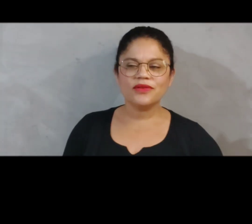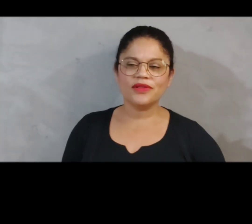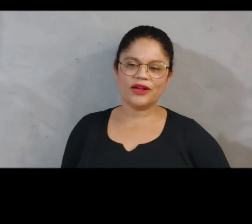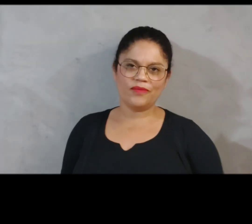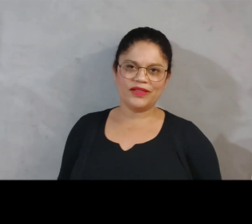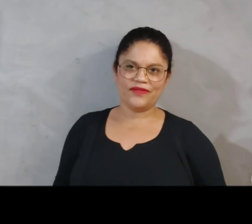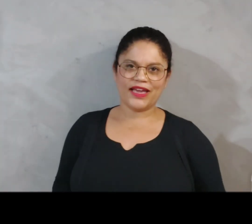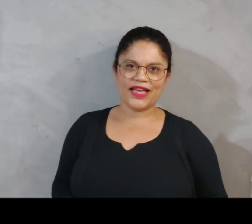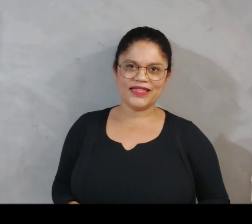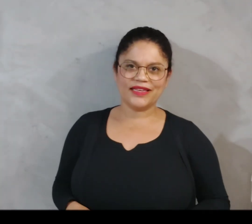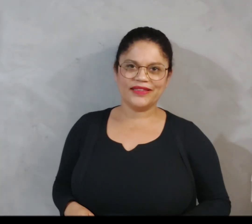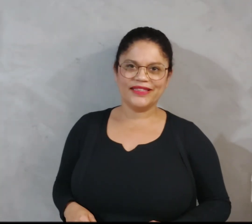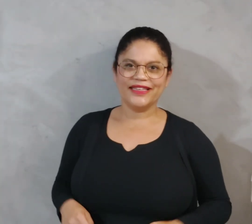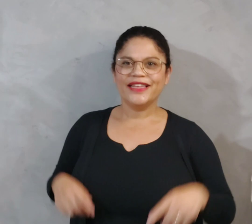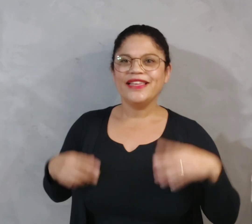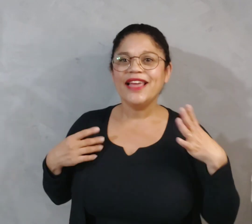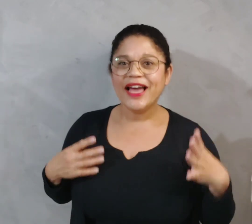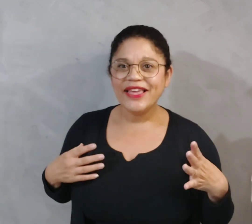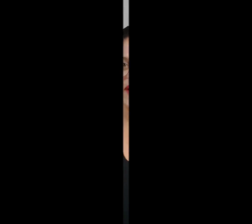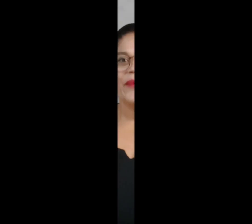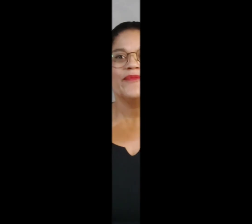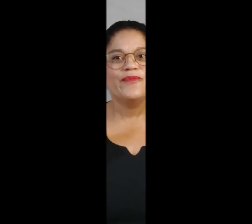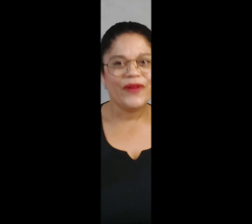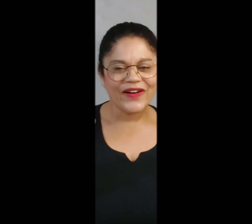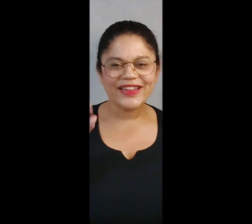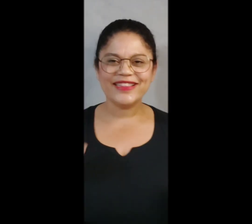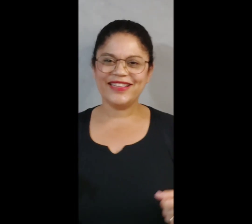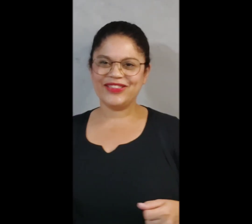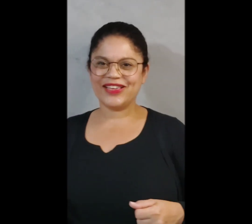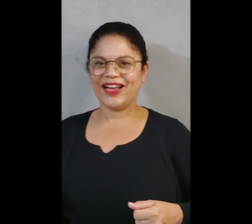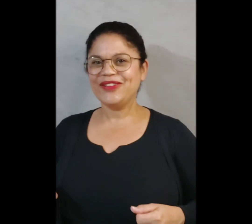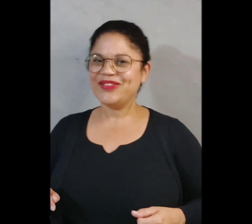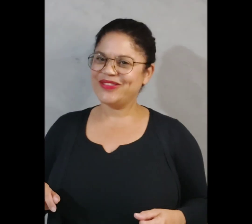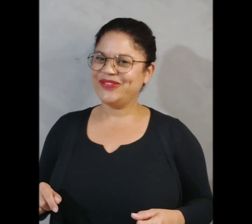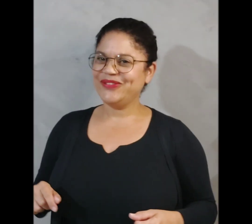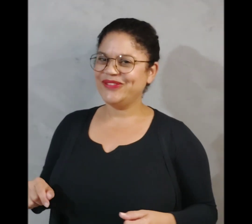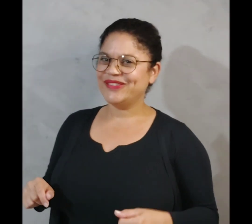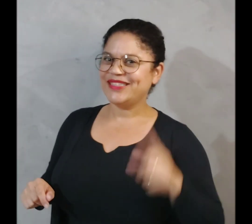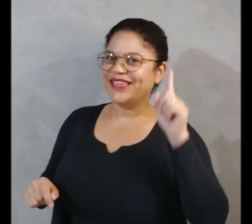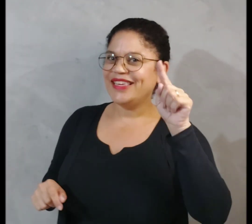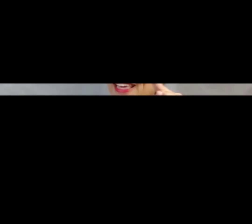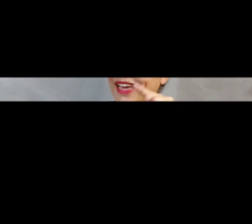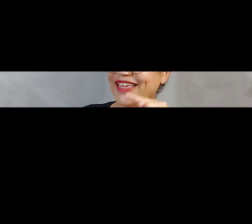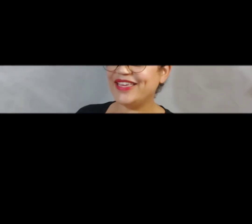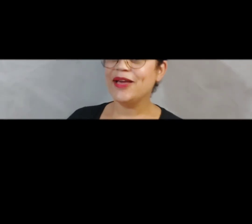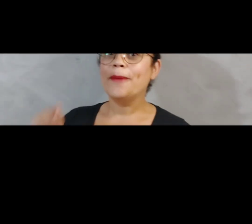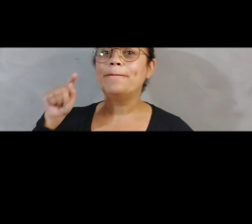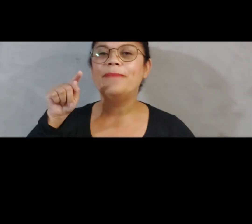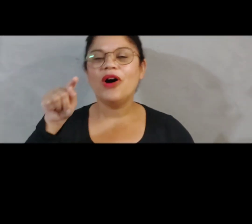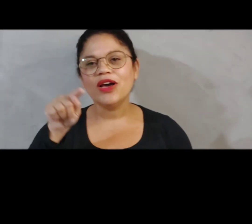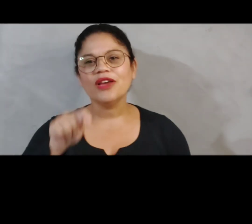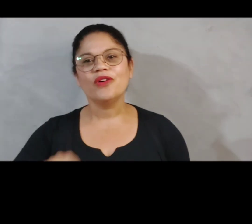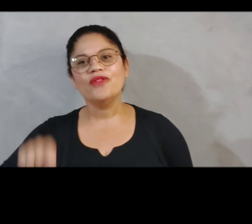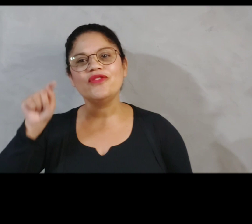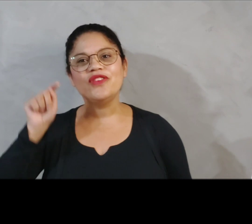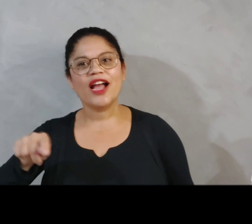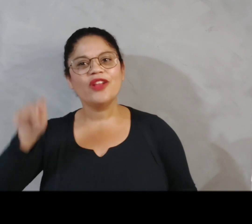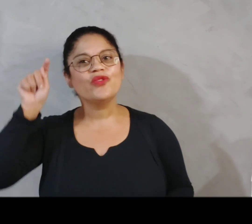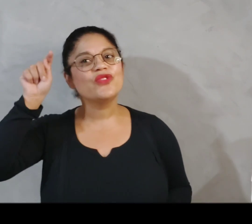estudar com mais eficácia? E aí, bora se dedicar nos estudos? E aí, bora confiar nos